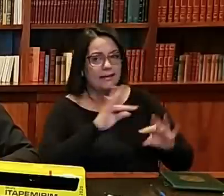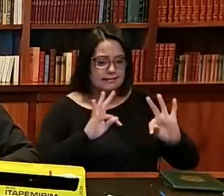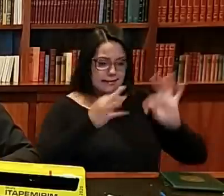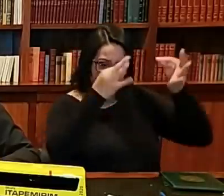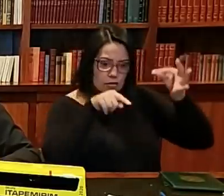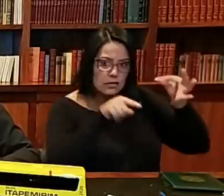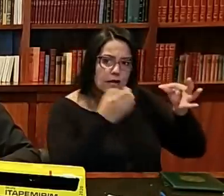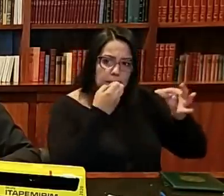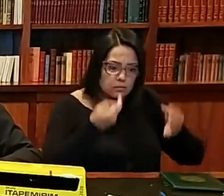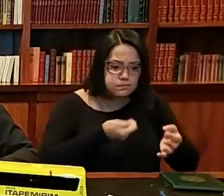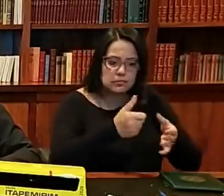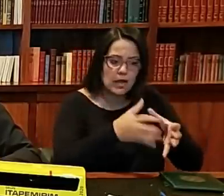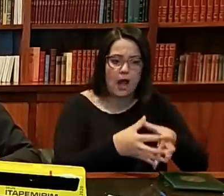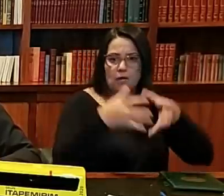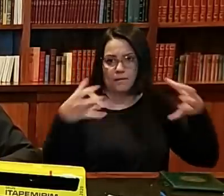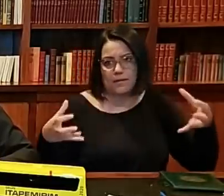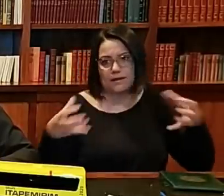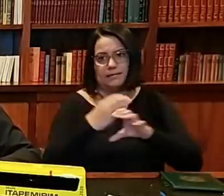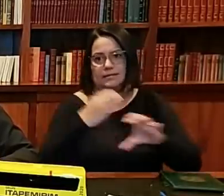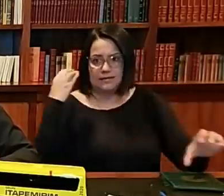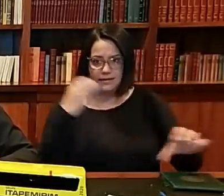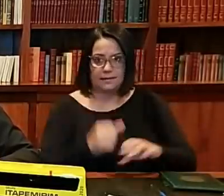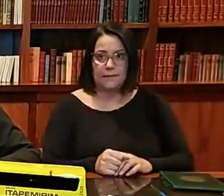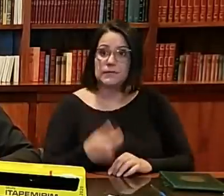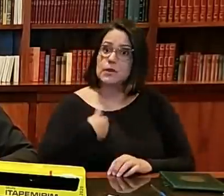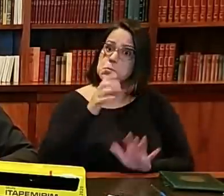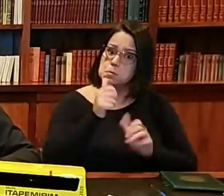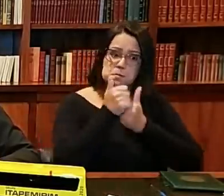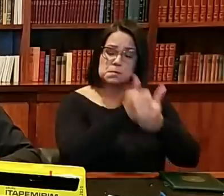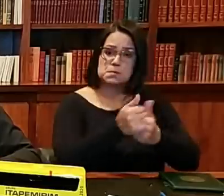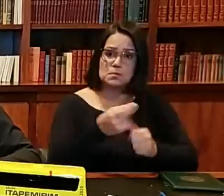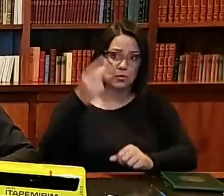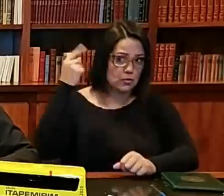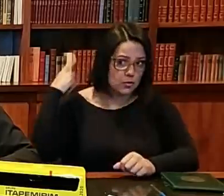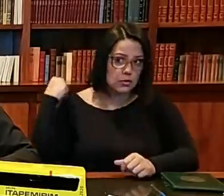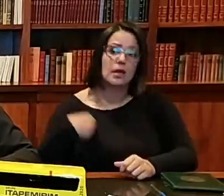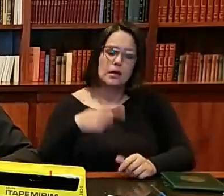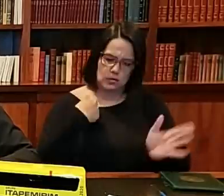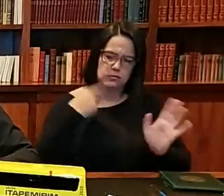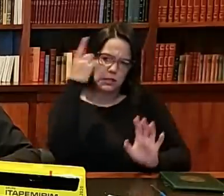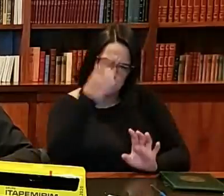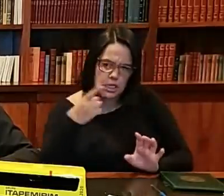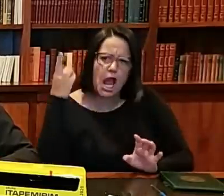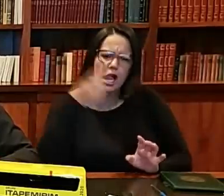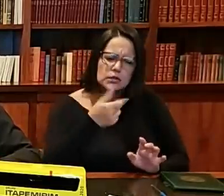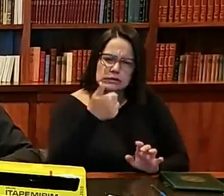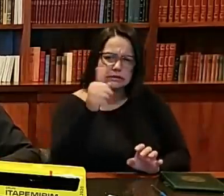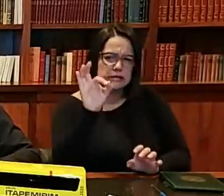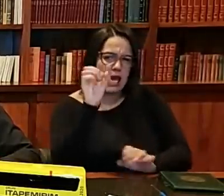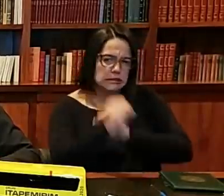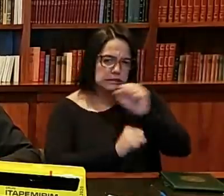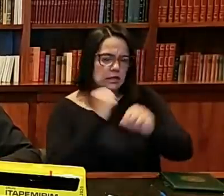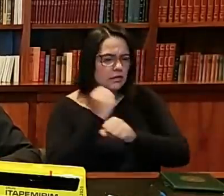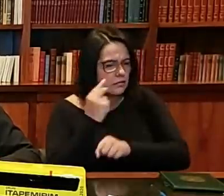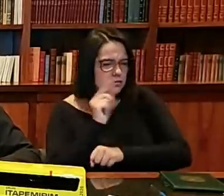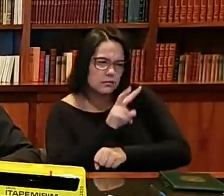bom receber esse recurso. Até porque eu acompanhei por muito tempo, Tarcísio, enquanto parlamentar, por 10 anos aproximadamente, as evasões